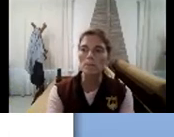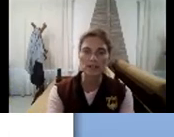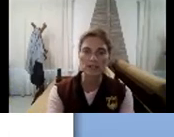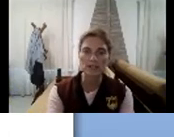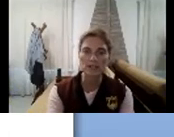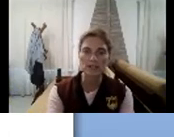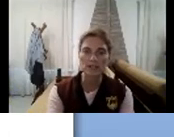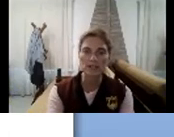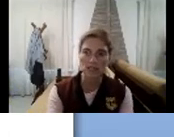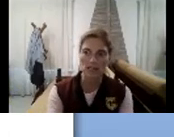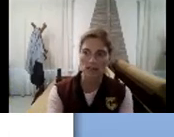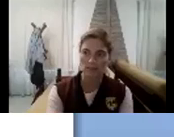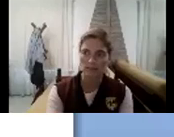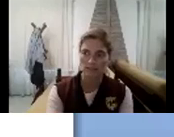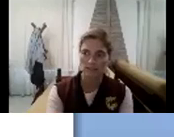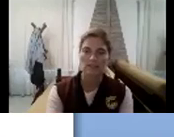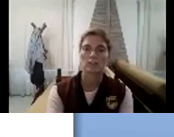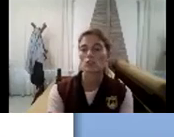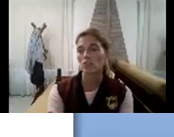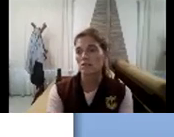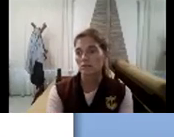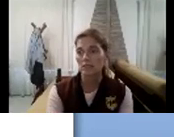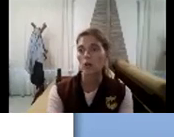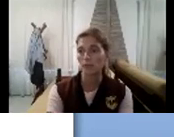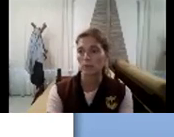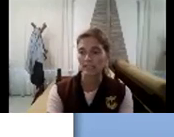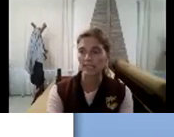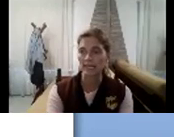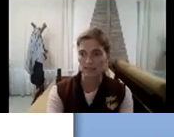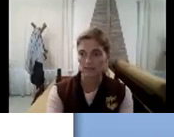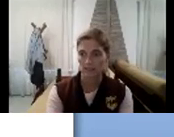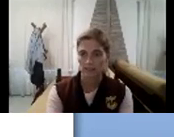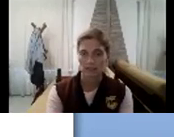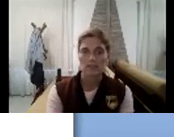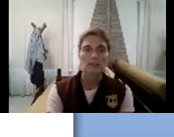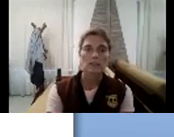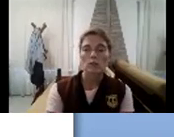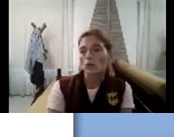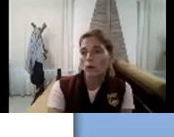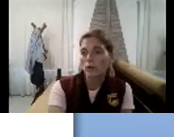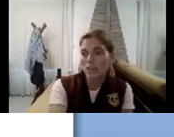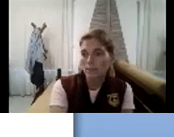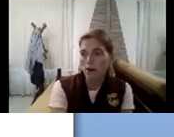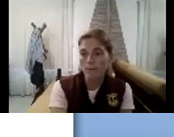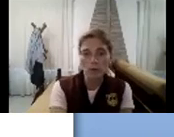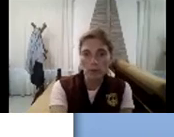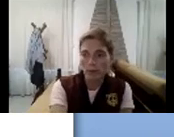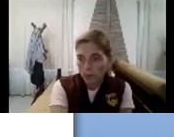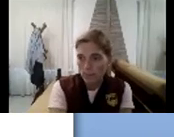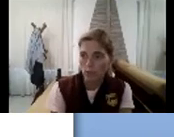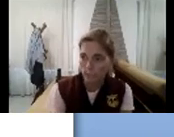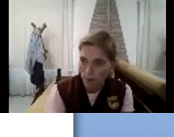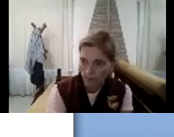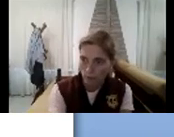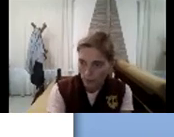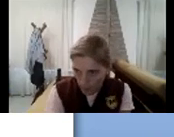tengo una perrita, ¿no querés adoptarla? Entonces la adopté, me la traje a casa. Cuando la llamábamos Nube, Nube, Nube,